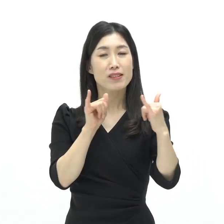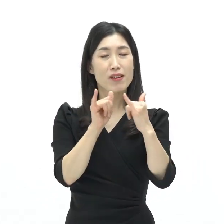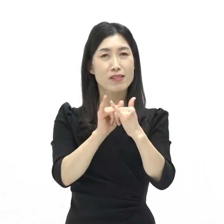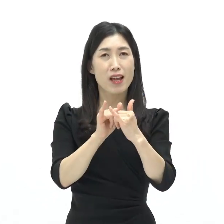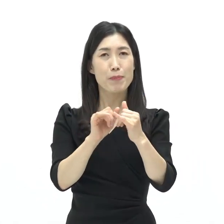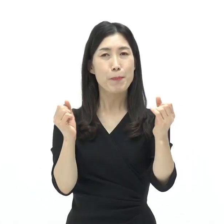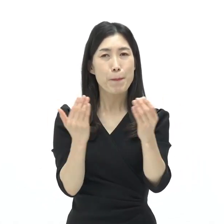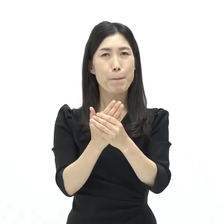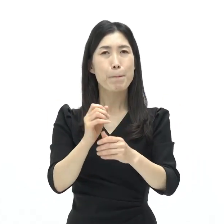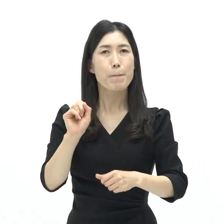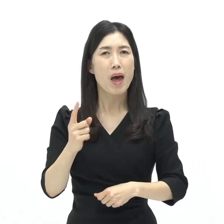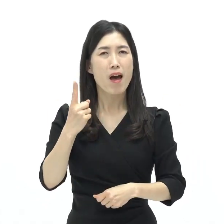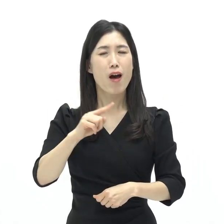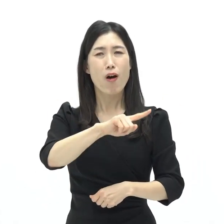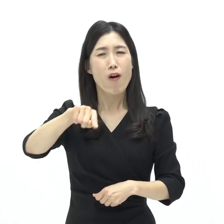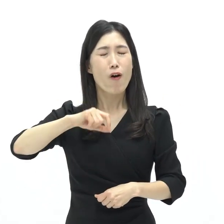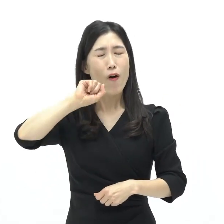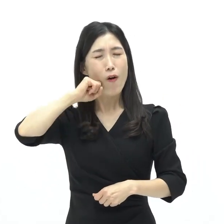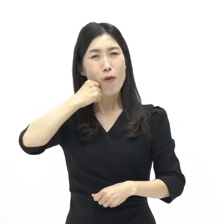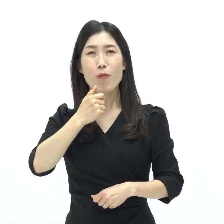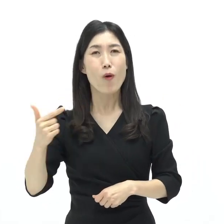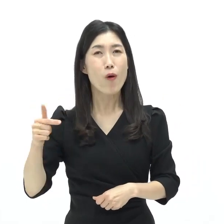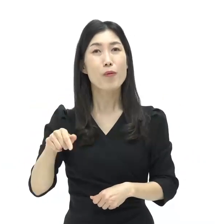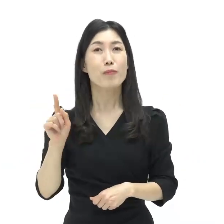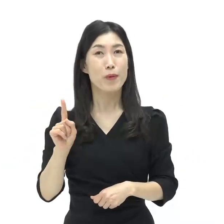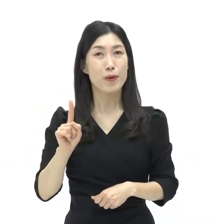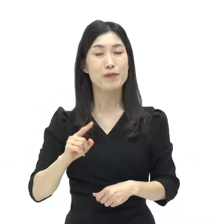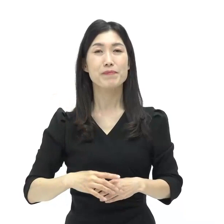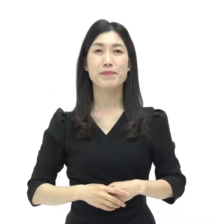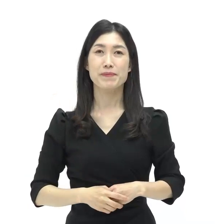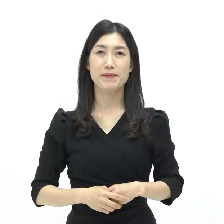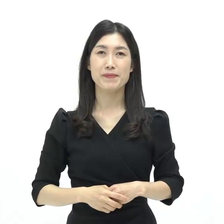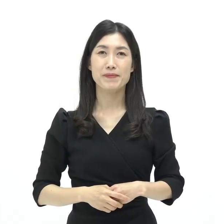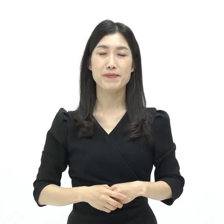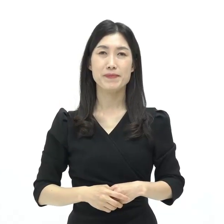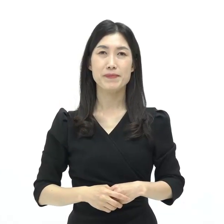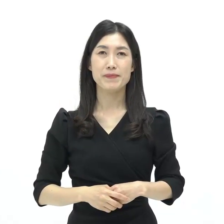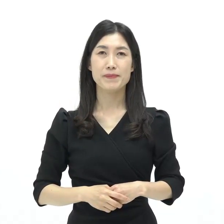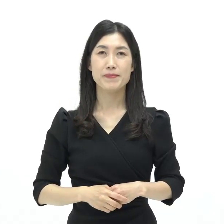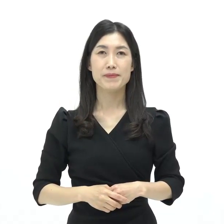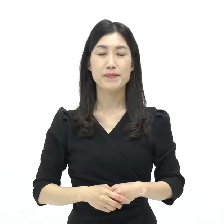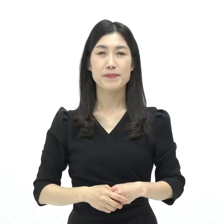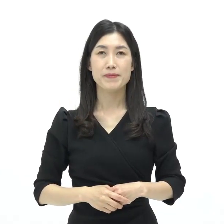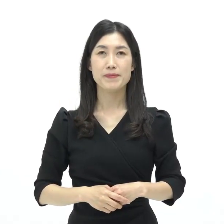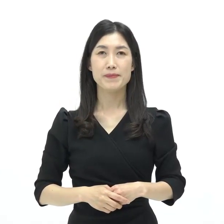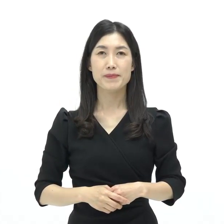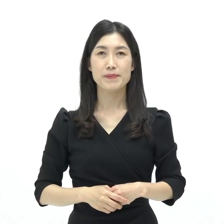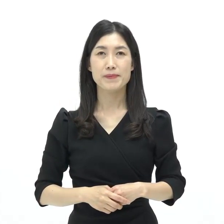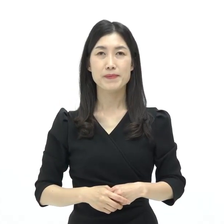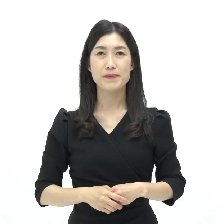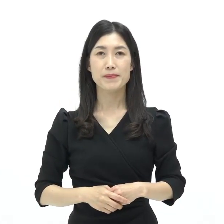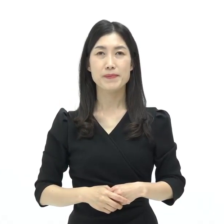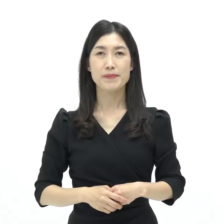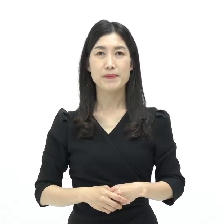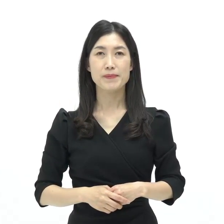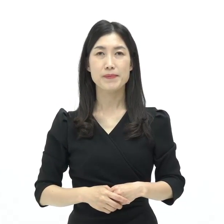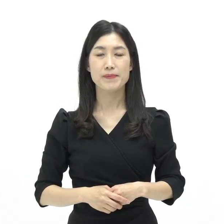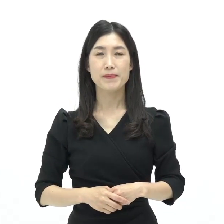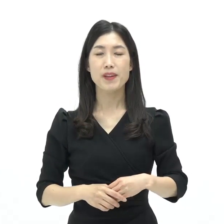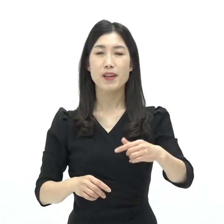전쟁 후 어떤 어려움을 겪었을까? 교수님, 전쟁 후에는 우리나라가 어떤 어려움을